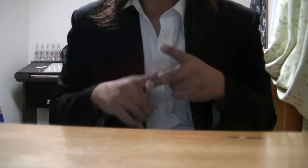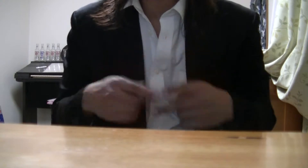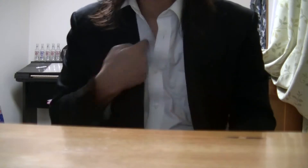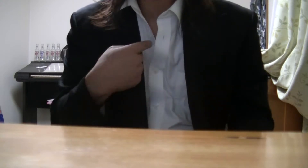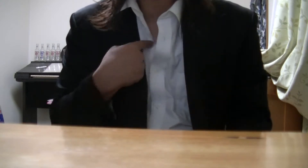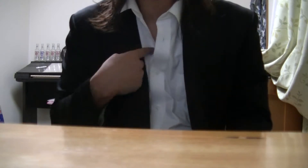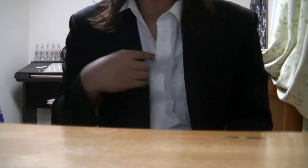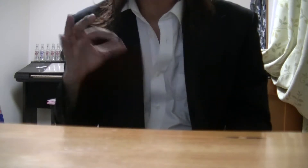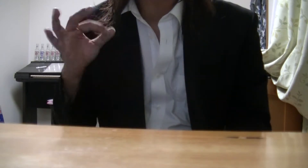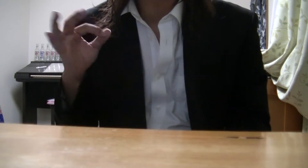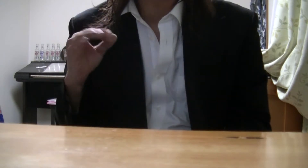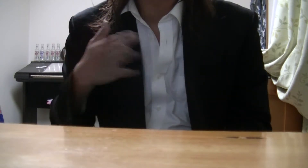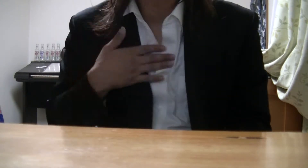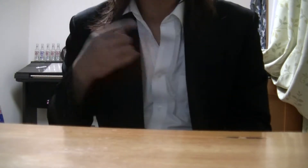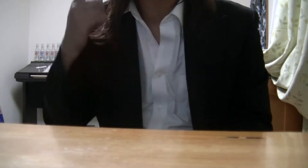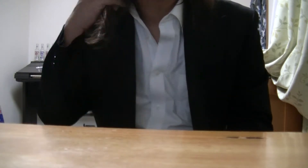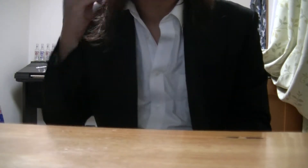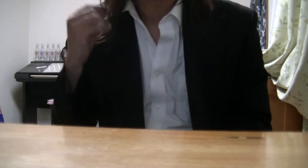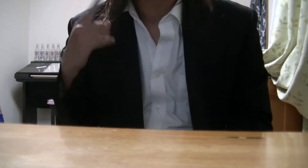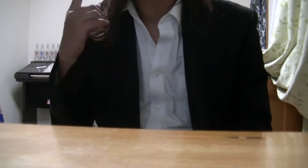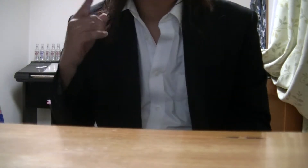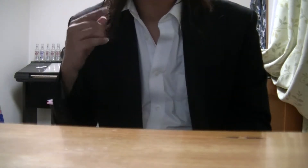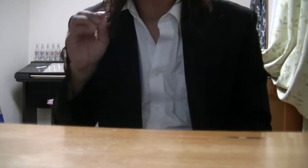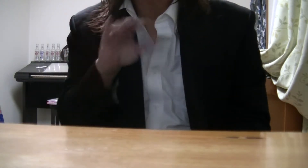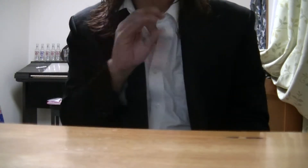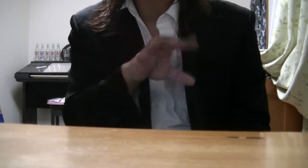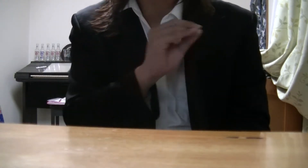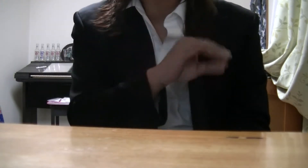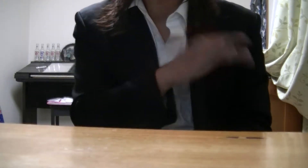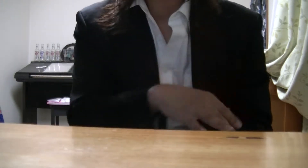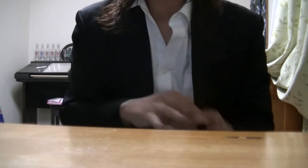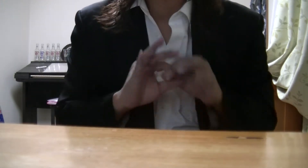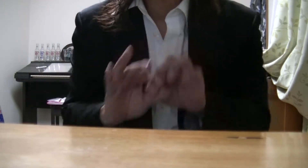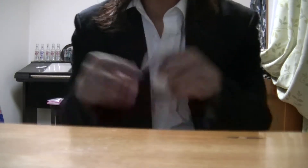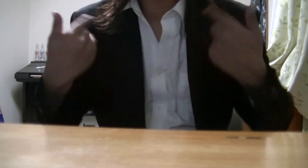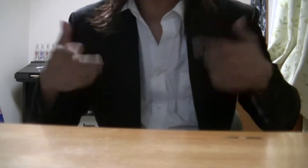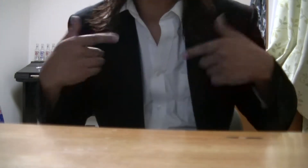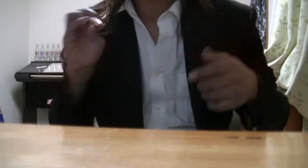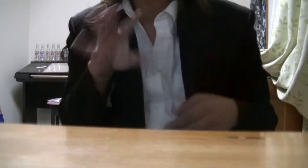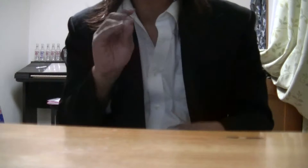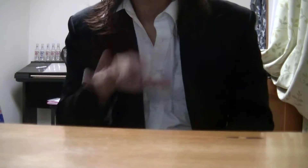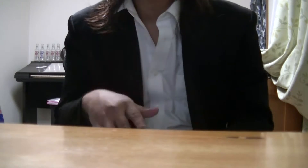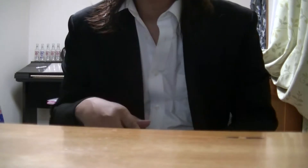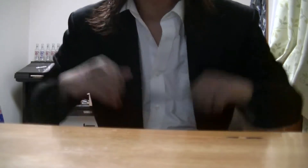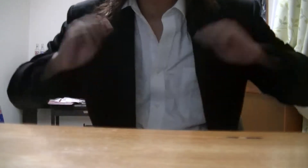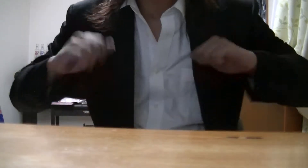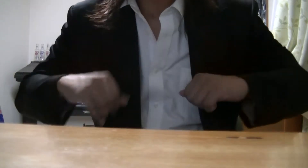値に気づいてもらいたいかっていうことを話してます。だからよく言うんです。生きてるだけで丸儲けとか、